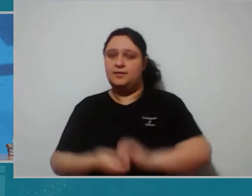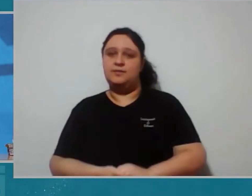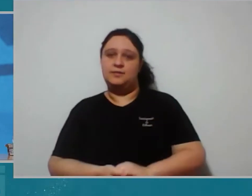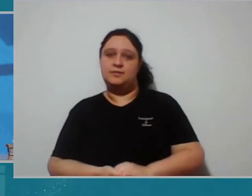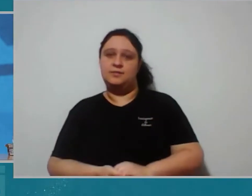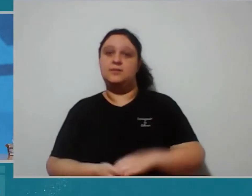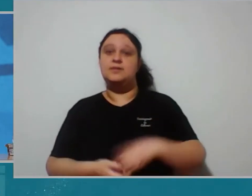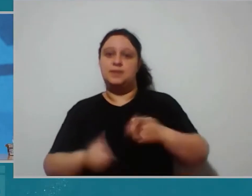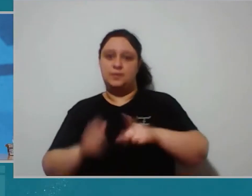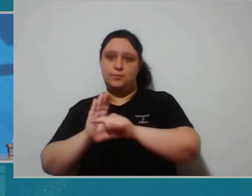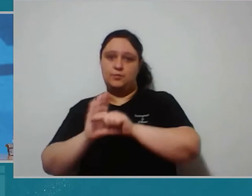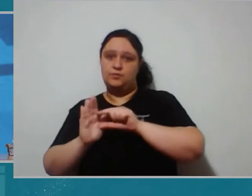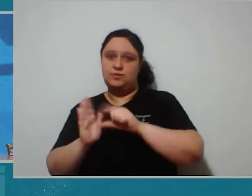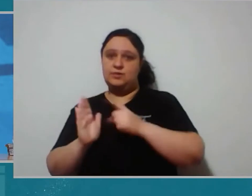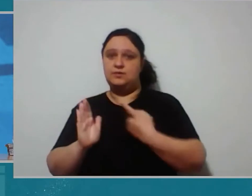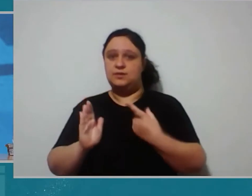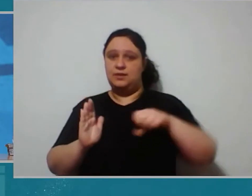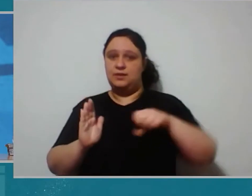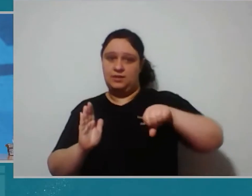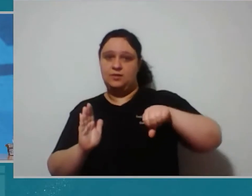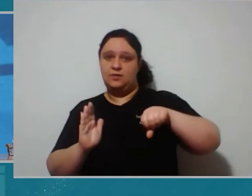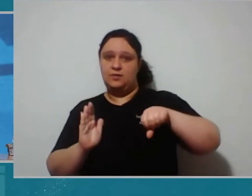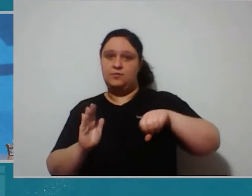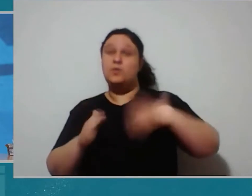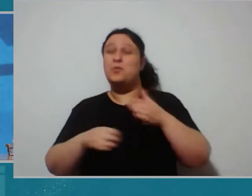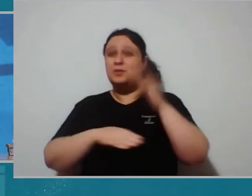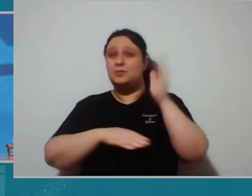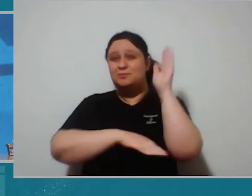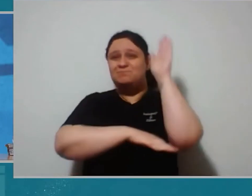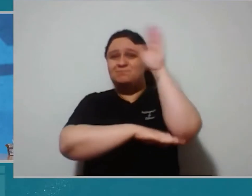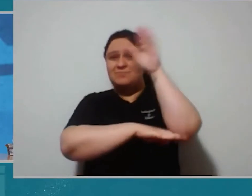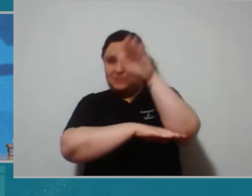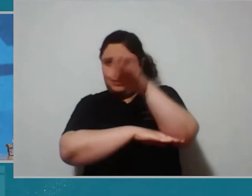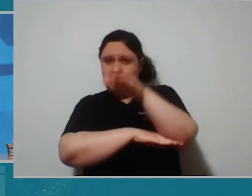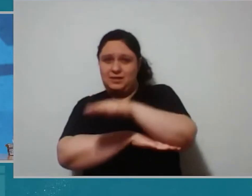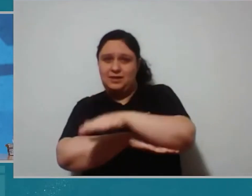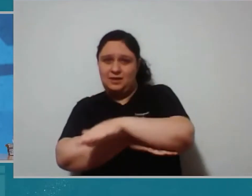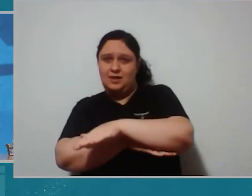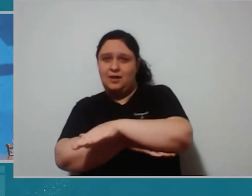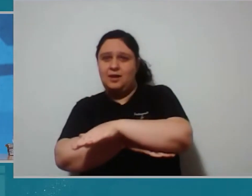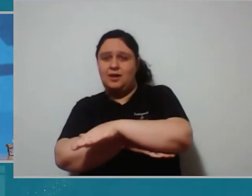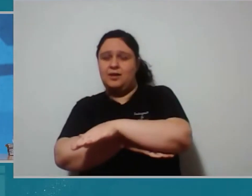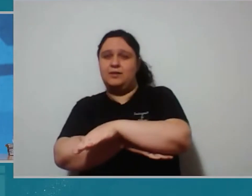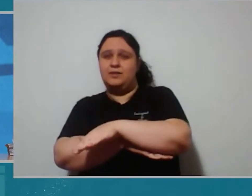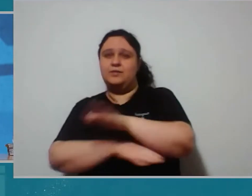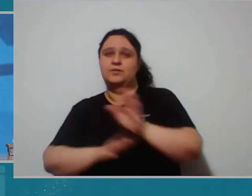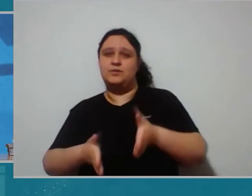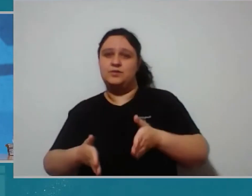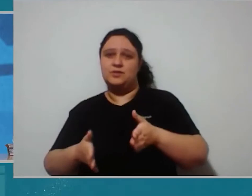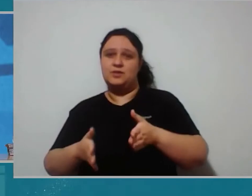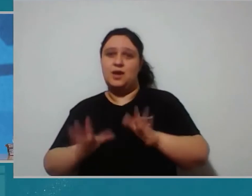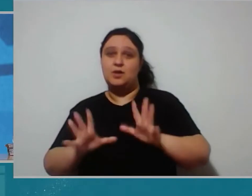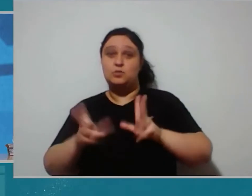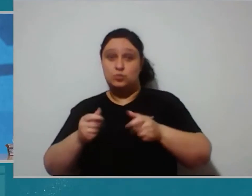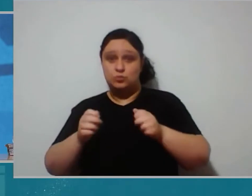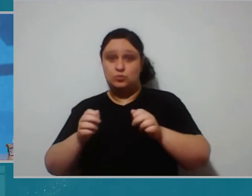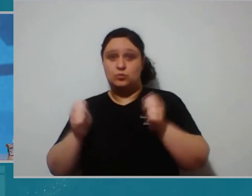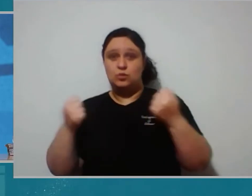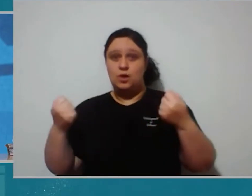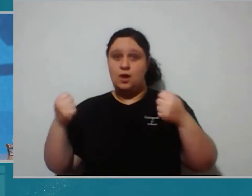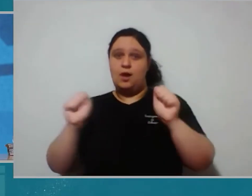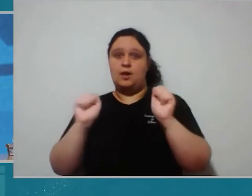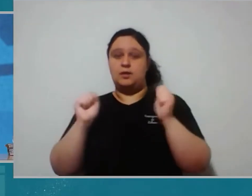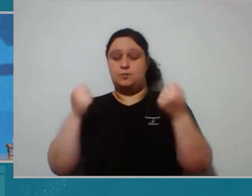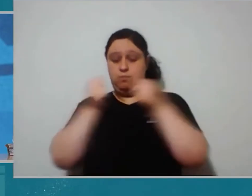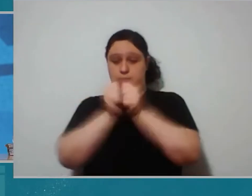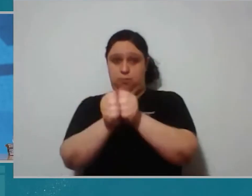19, ao cair da tarde daquele dia, o primeiro dia da semana, trancadas as portas da casa onde estavam os discípulos com